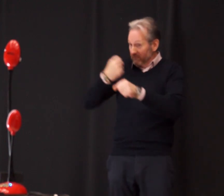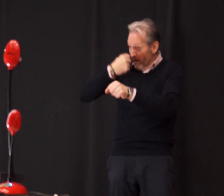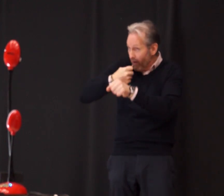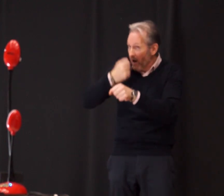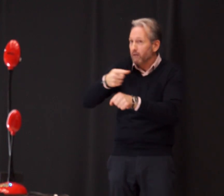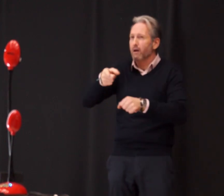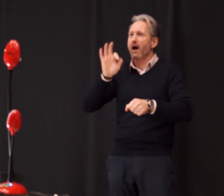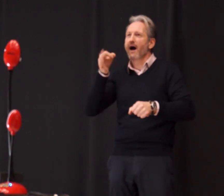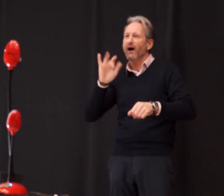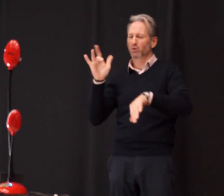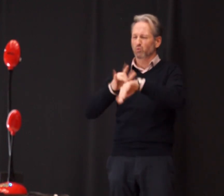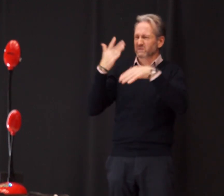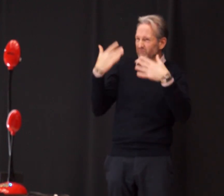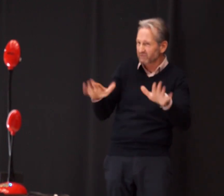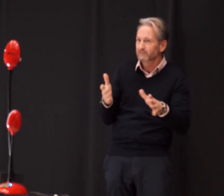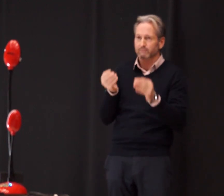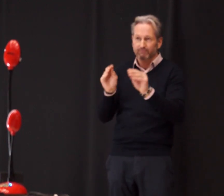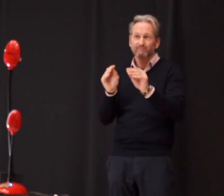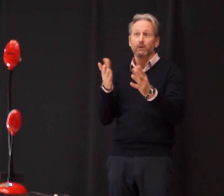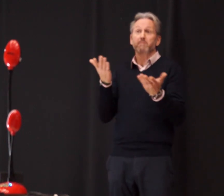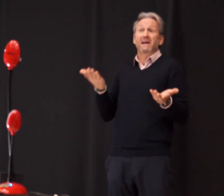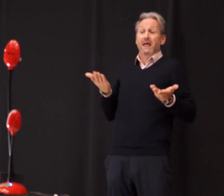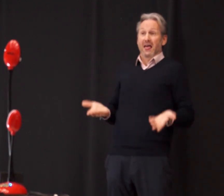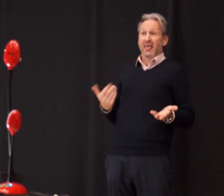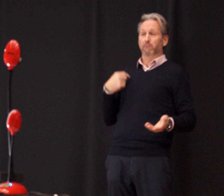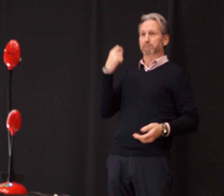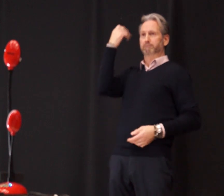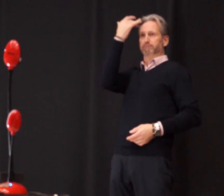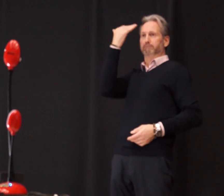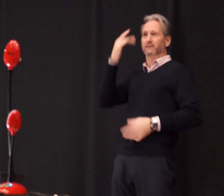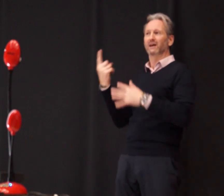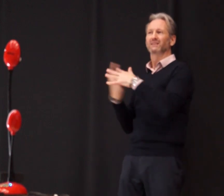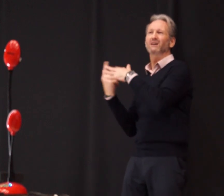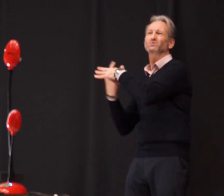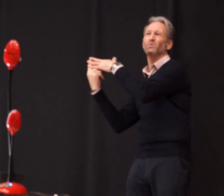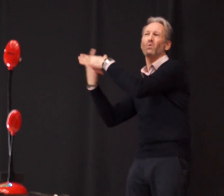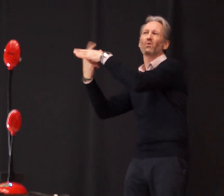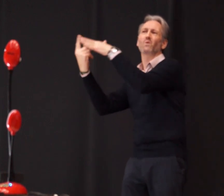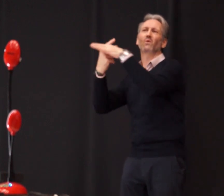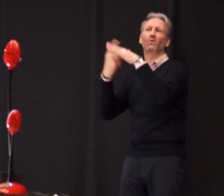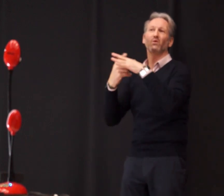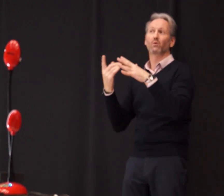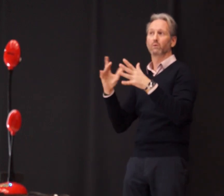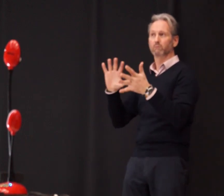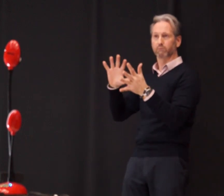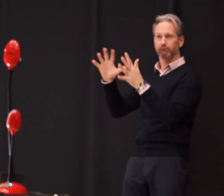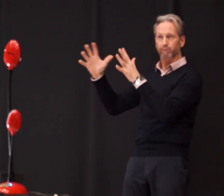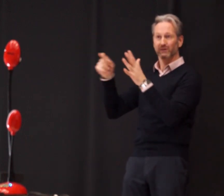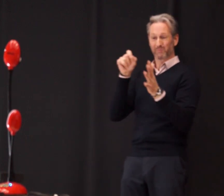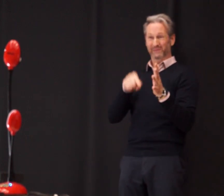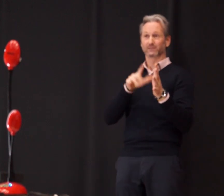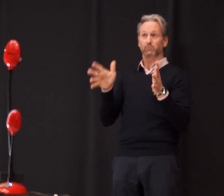mais qui sont sur les expressions idiomatiques. On a travaillé là-dessus. La grande inquiétude,